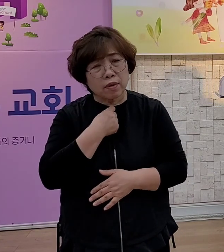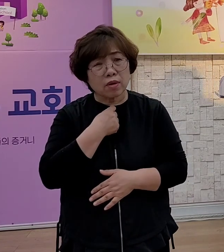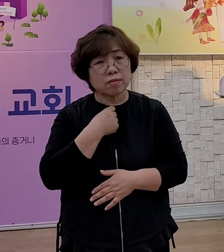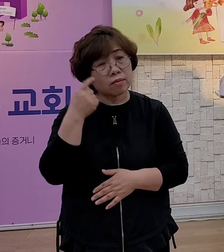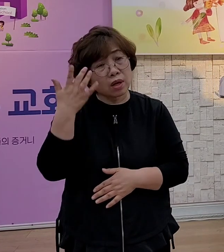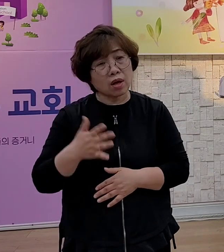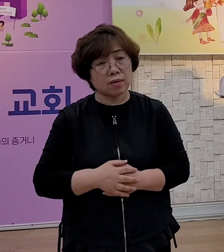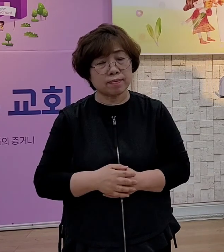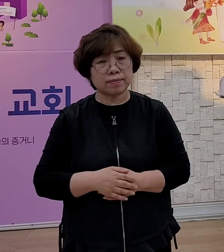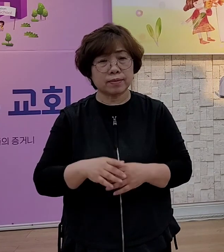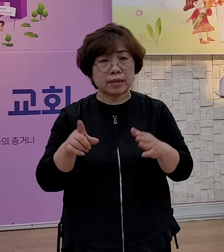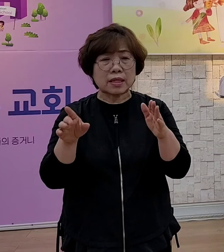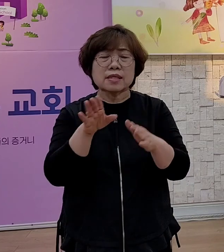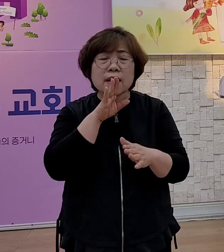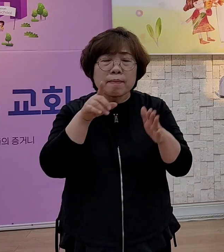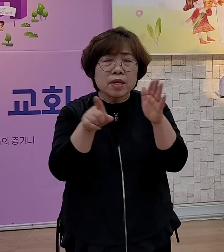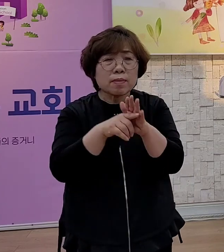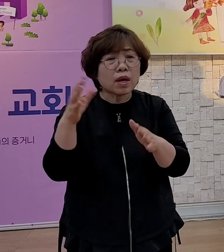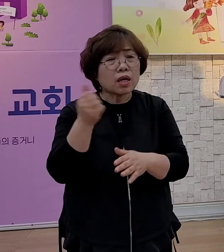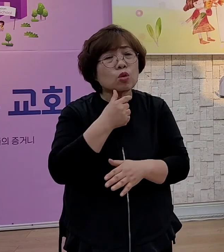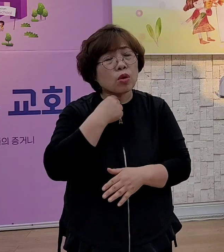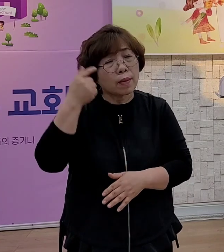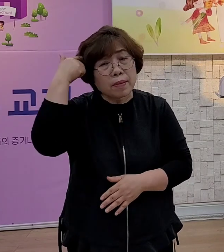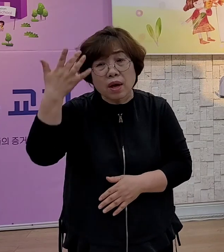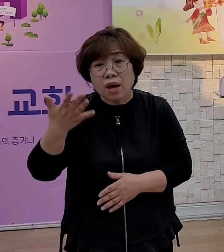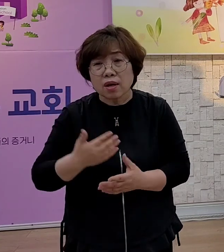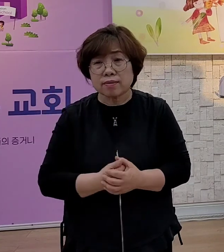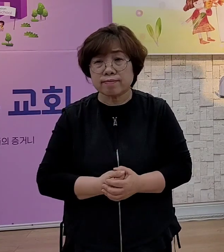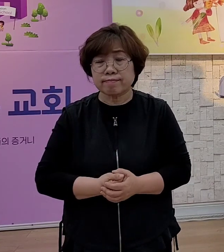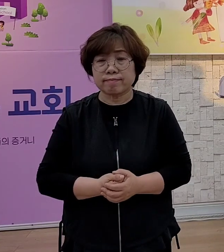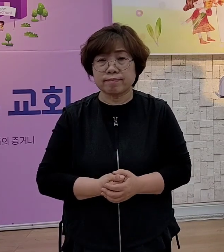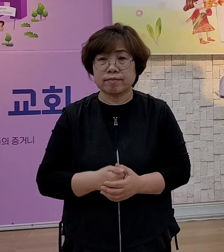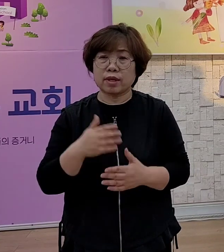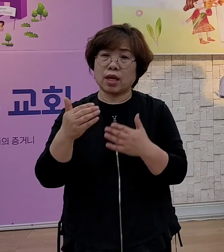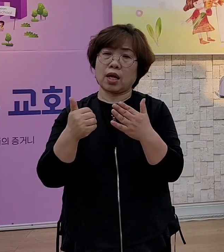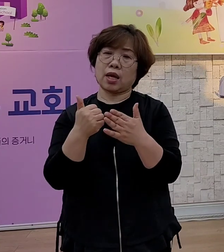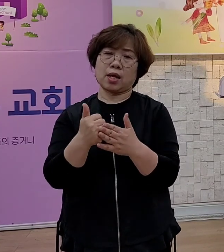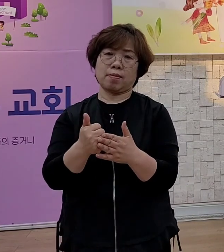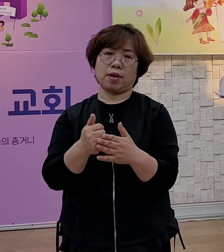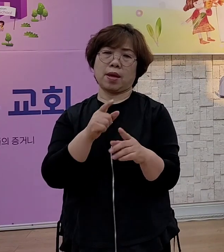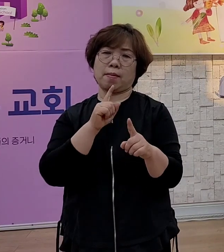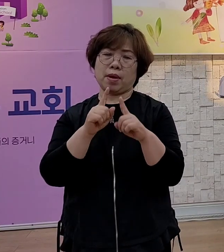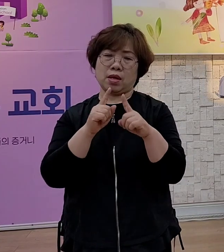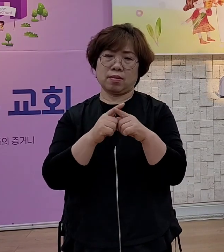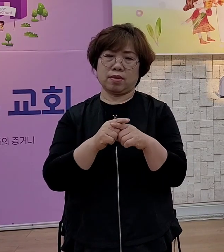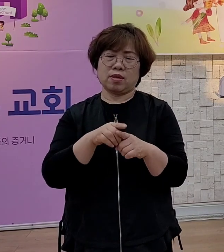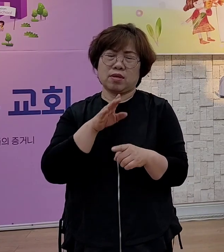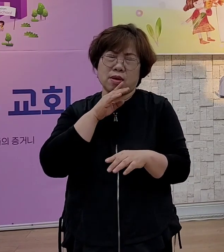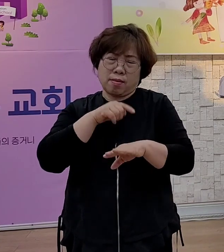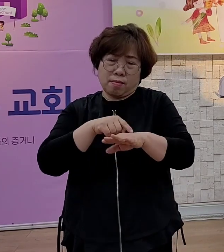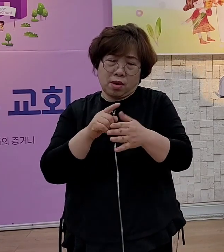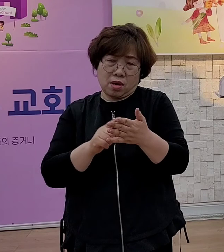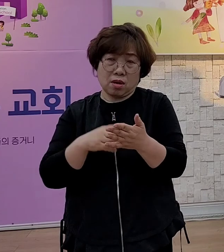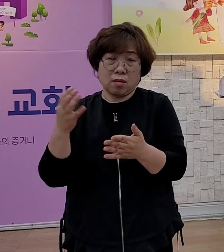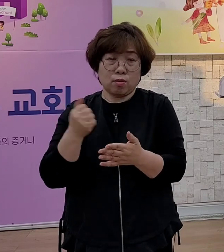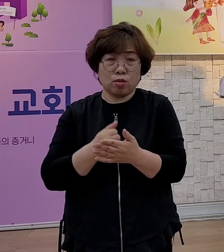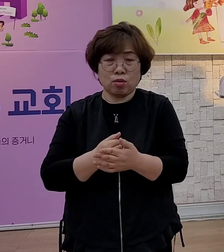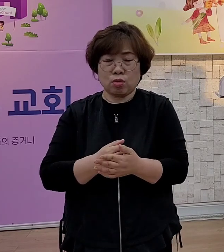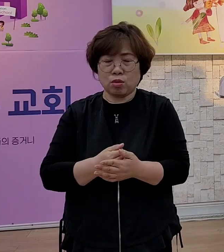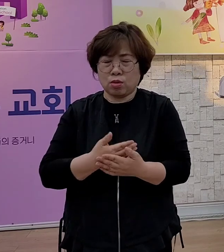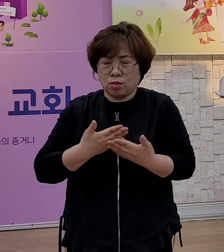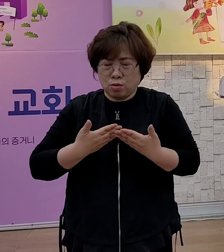원하십니까? 여러분 오늘 첫 번째 원리 이 한 가지 하나님의 말씀을 진실 온유함으로